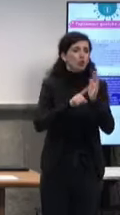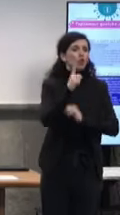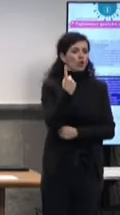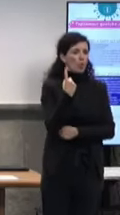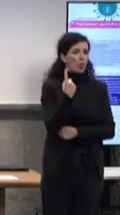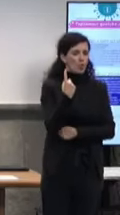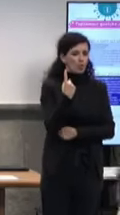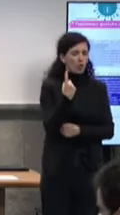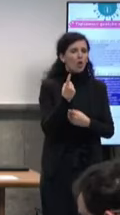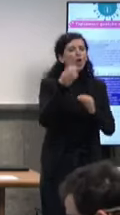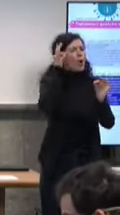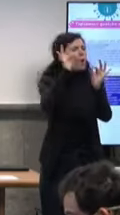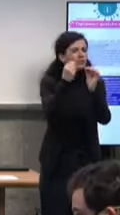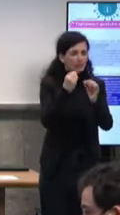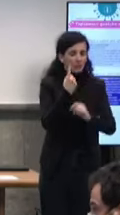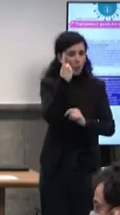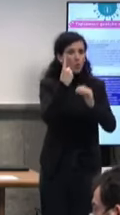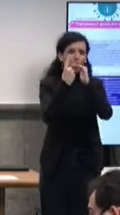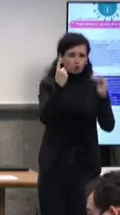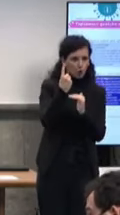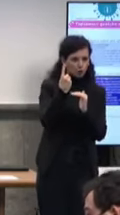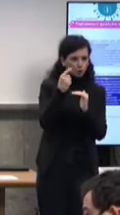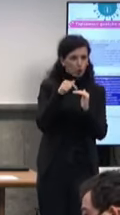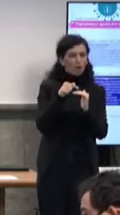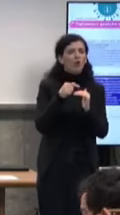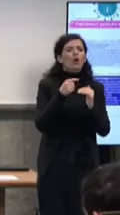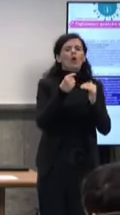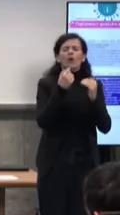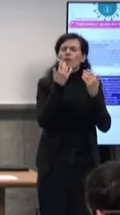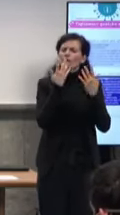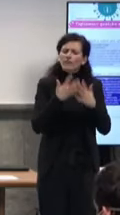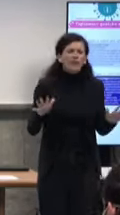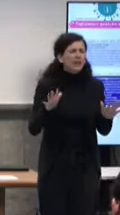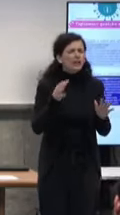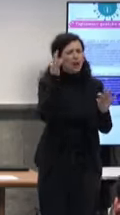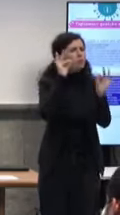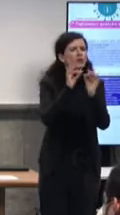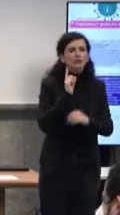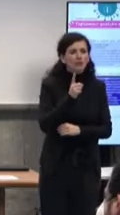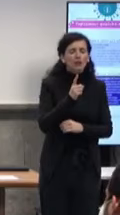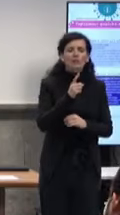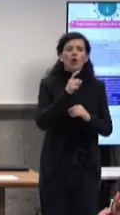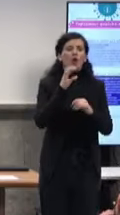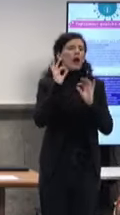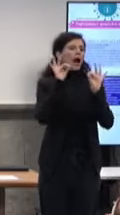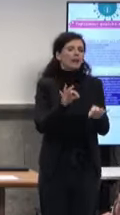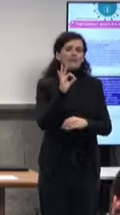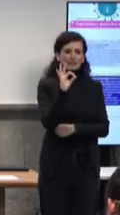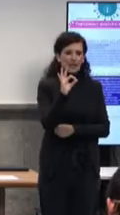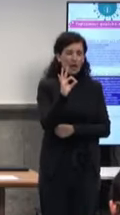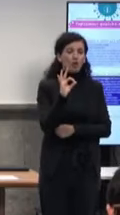è andare sotto 1 l'obiettivo finale è andare a zero lo zero probabilmente lo raggiungeremo tre mesi